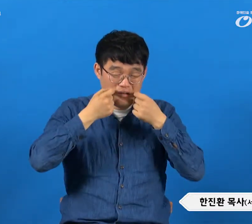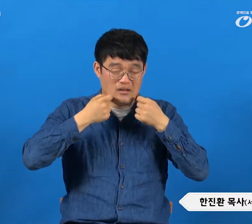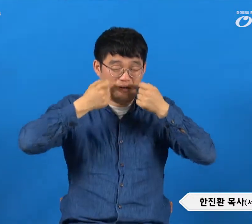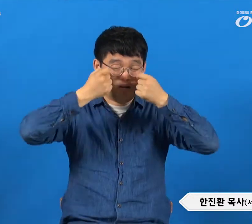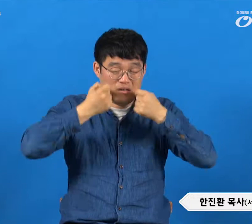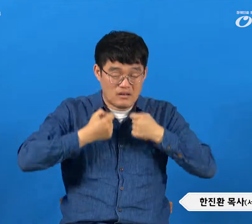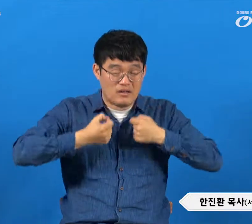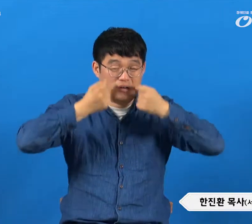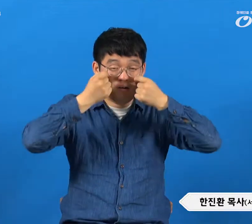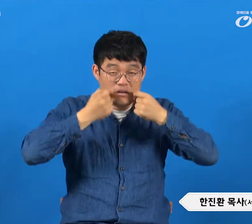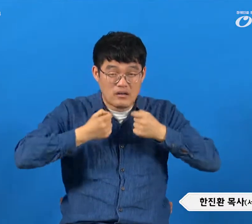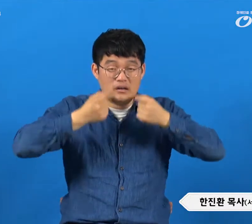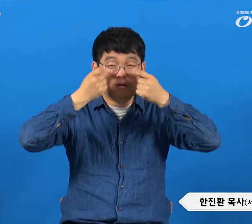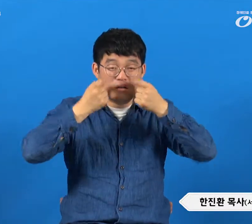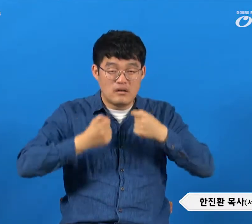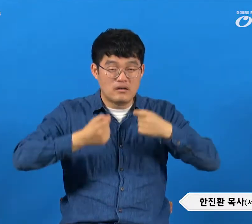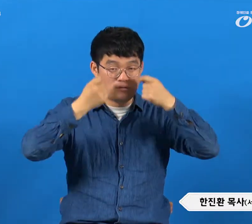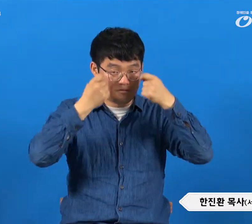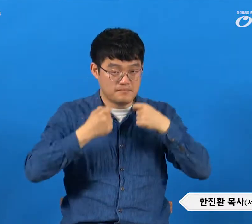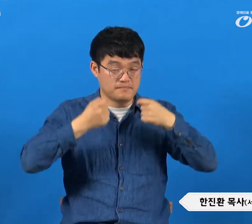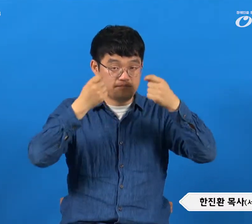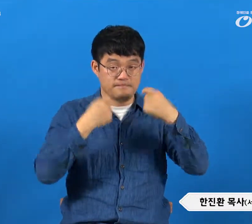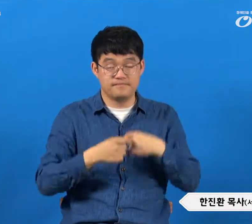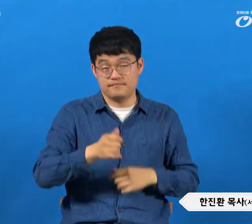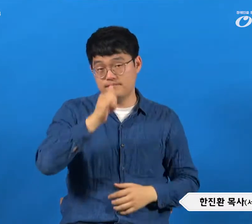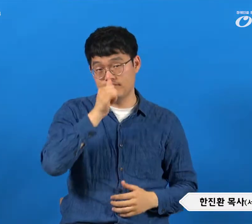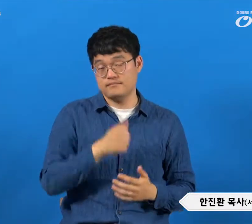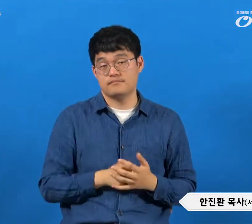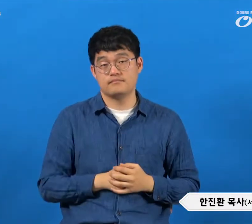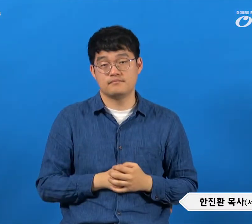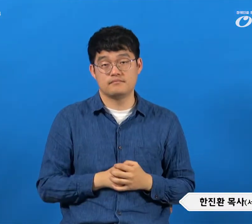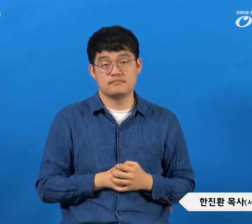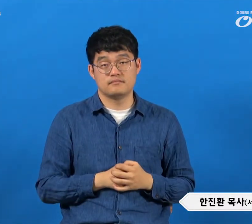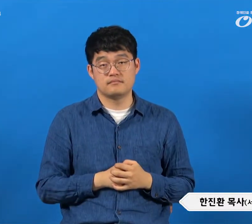눈에서는 굵은 눈물방울이 후덕후덕 떨어집니다.